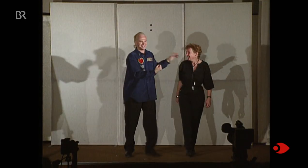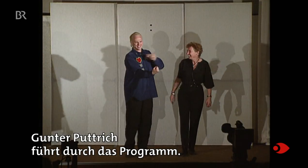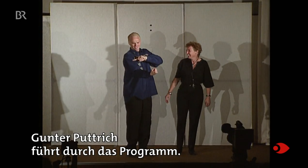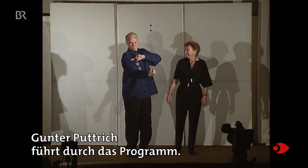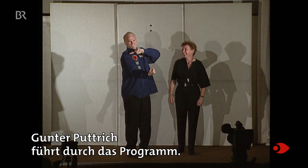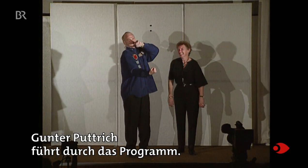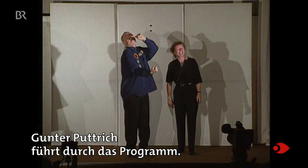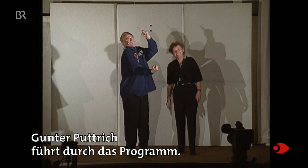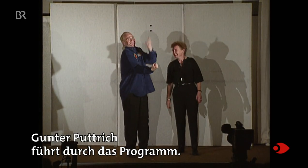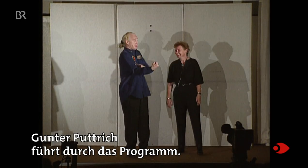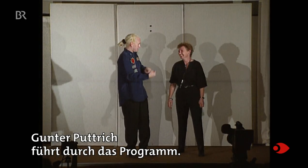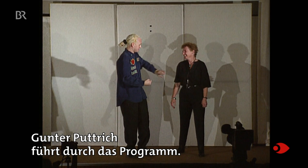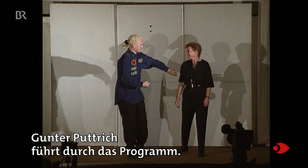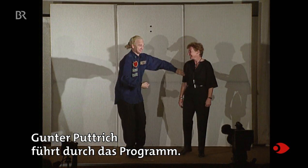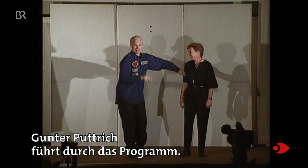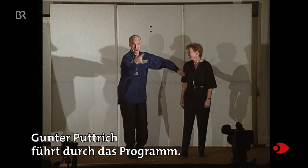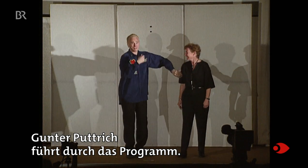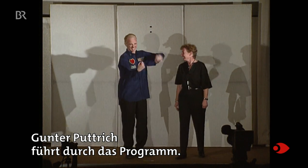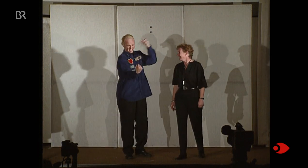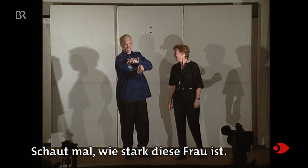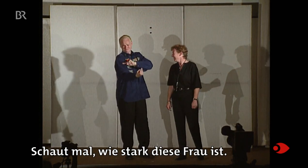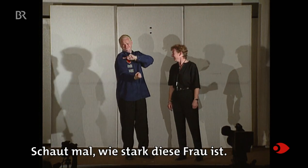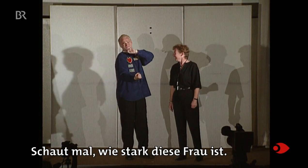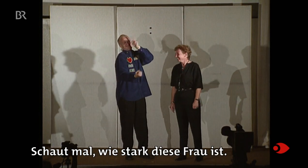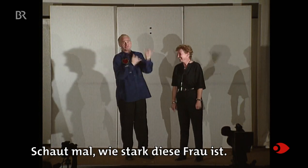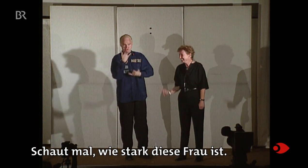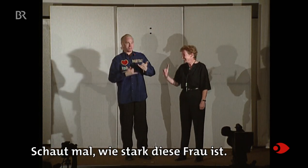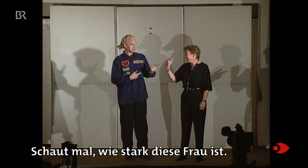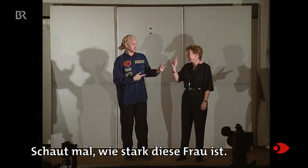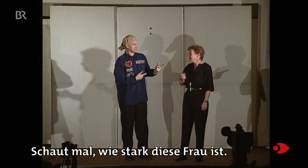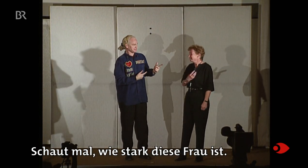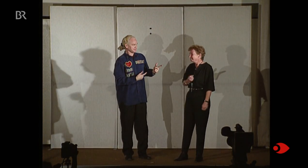Gunter Puttrich führt durch das Programm. Schaut mal, wie stark diese Frau ist.